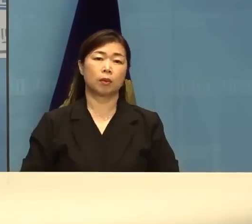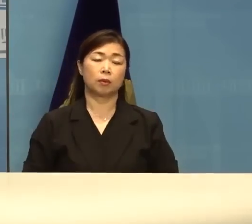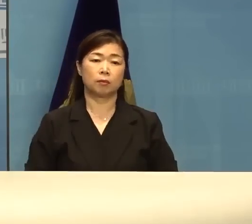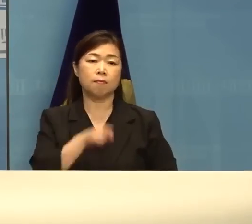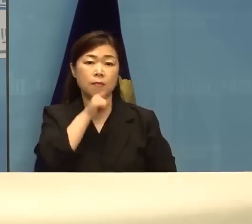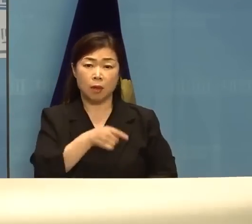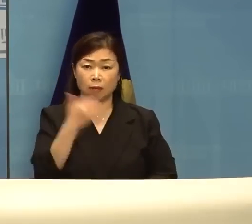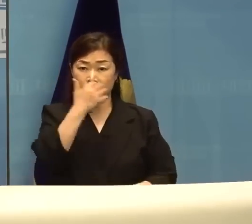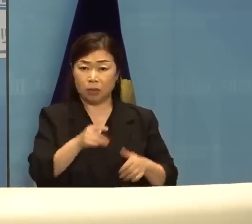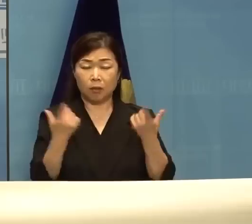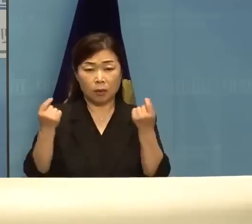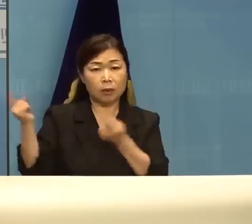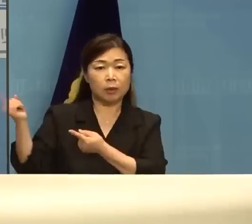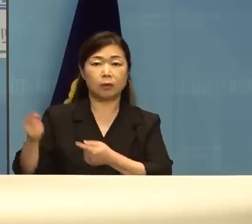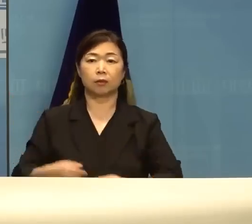항문선교를 묘사하는 거 아닙니까?